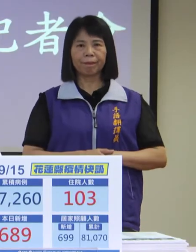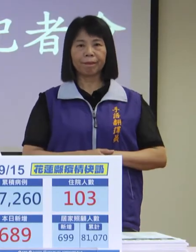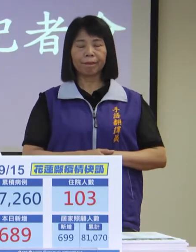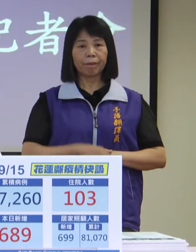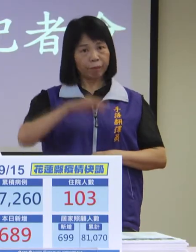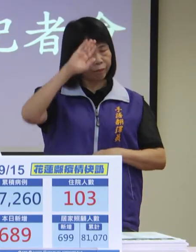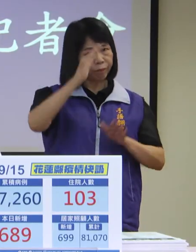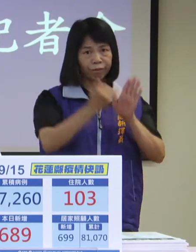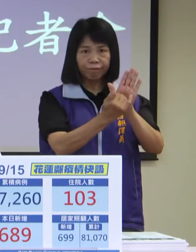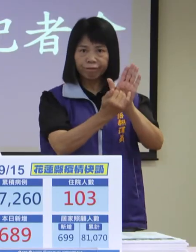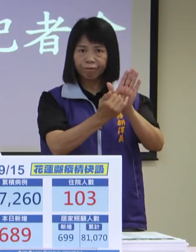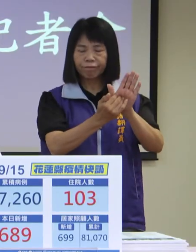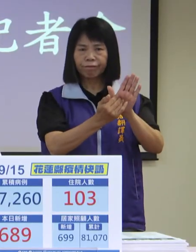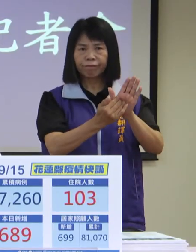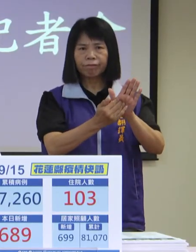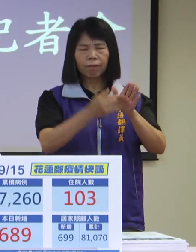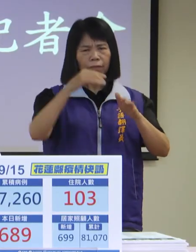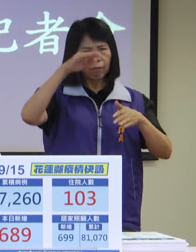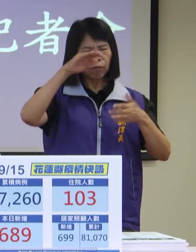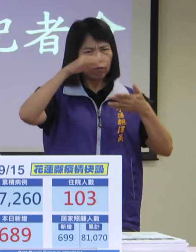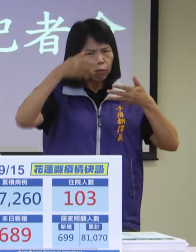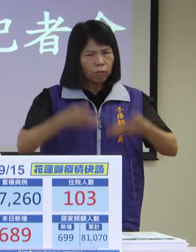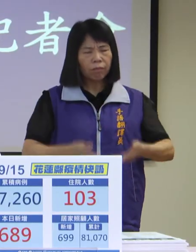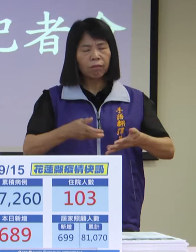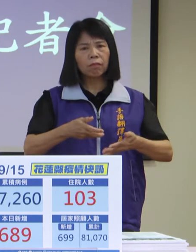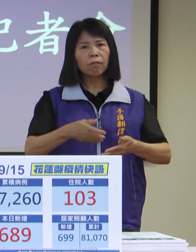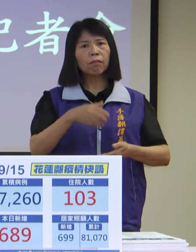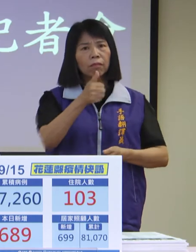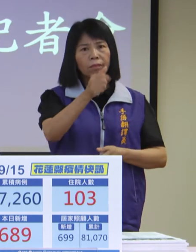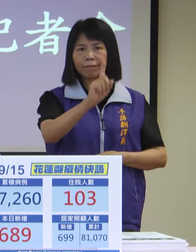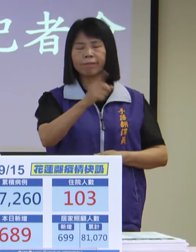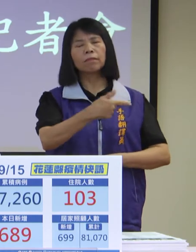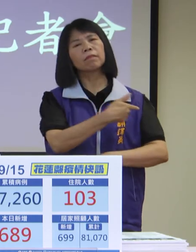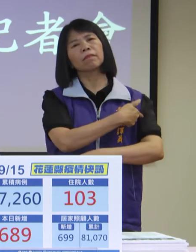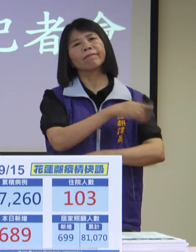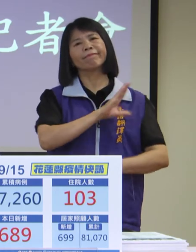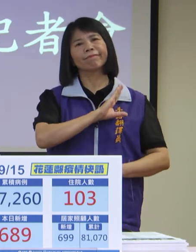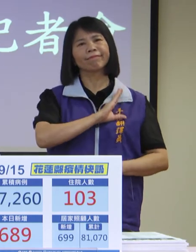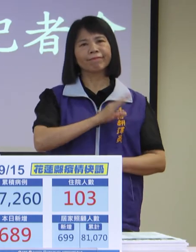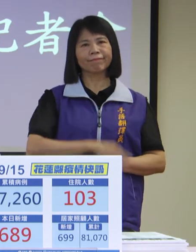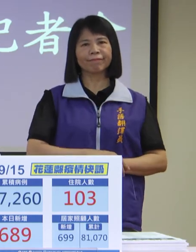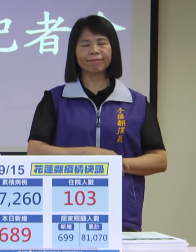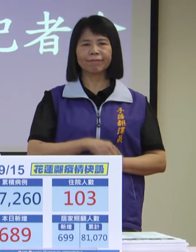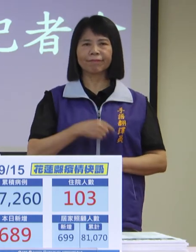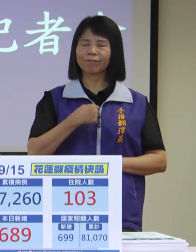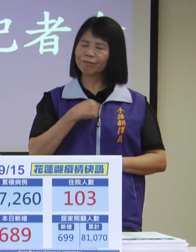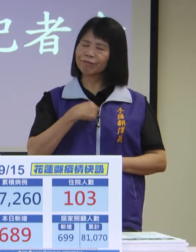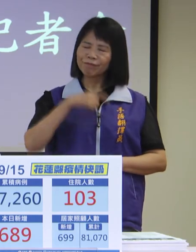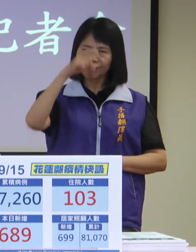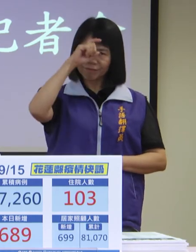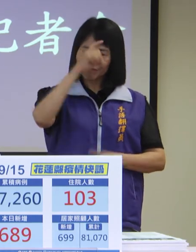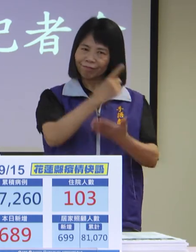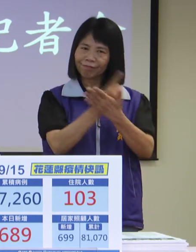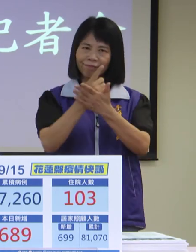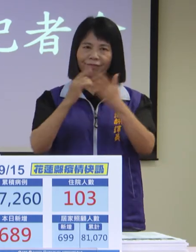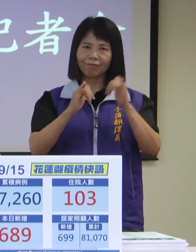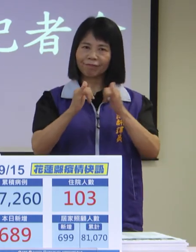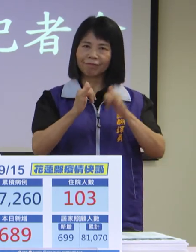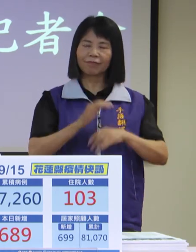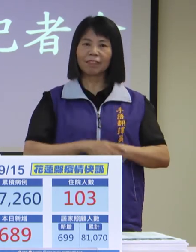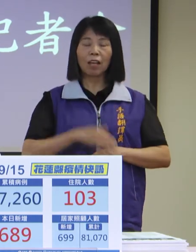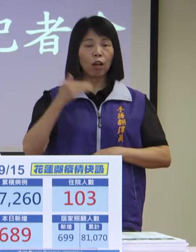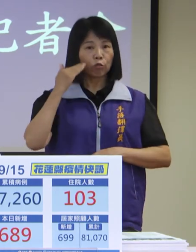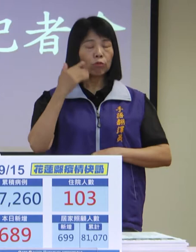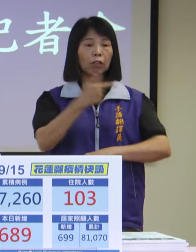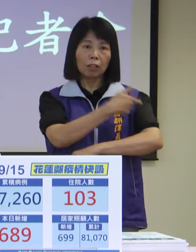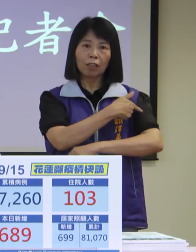防这个重症呢，最好的当然是打疫苗。所以我们在这边还是呼吁我们的乡亲如